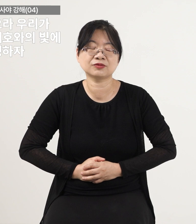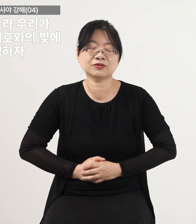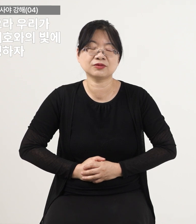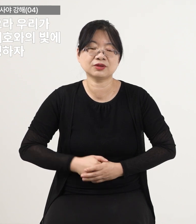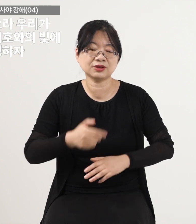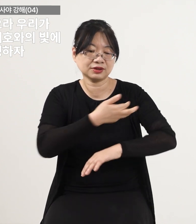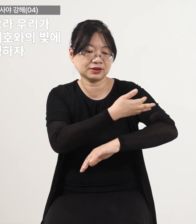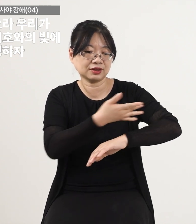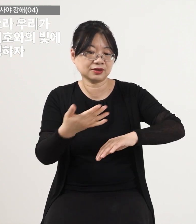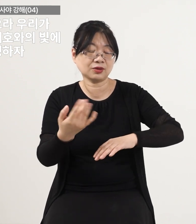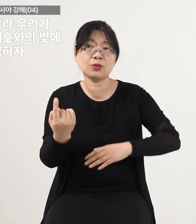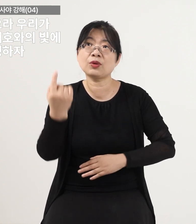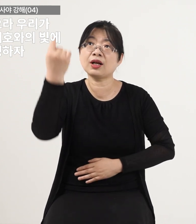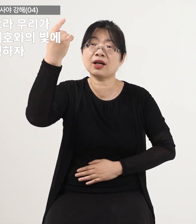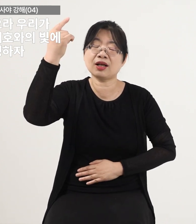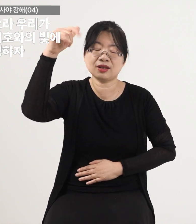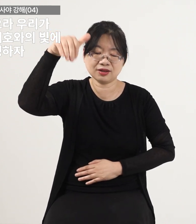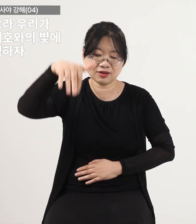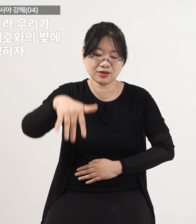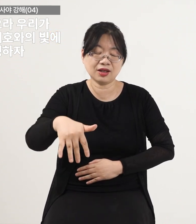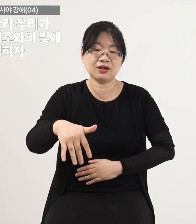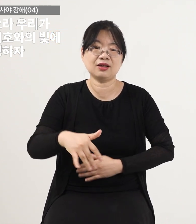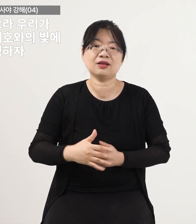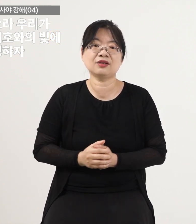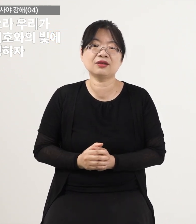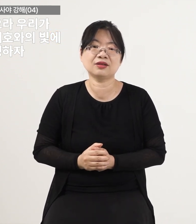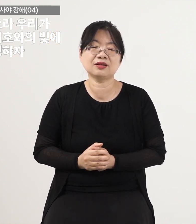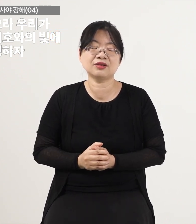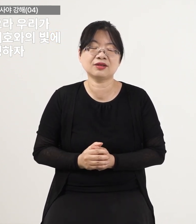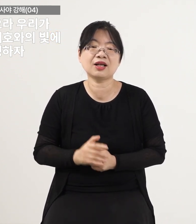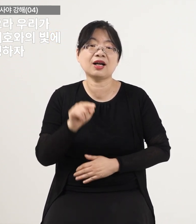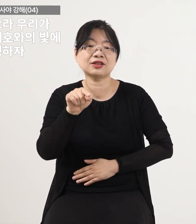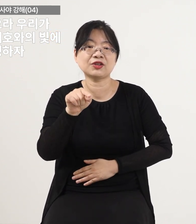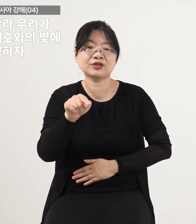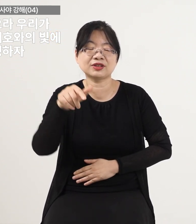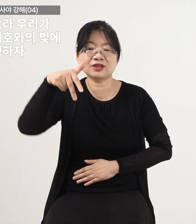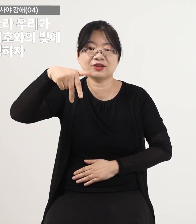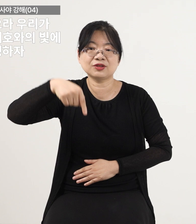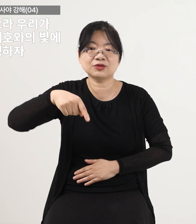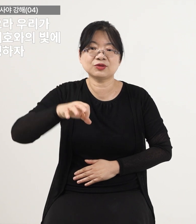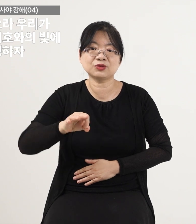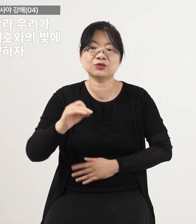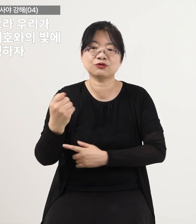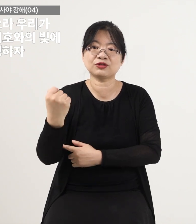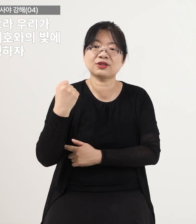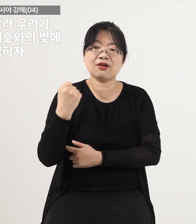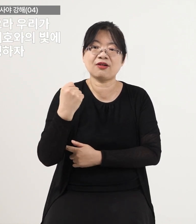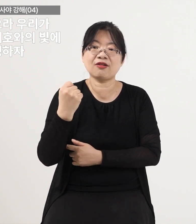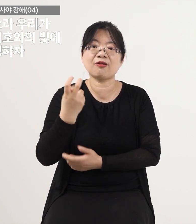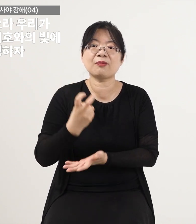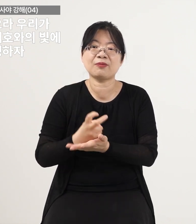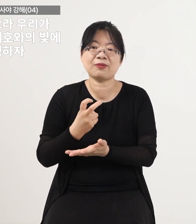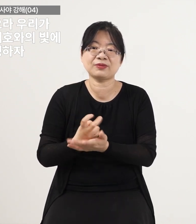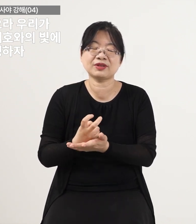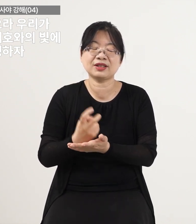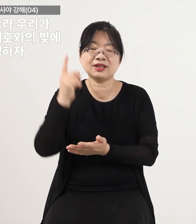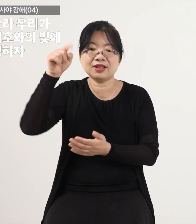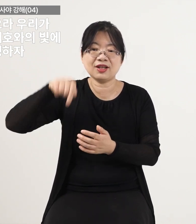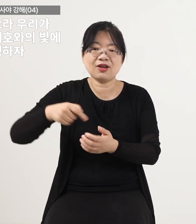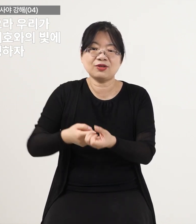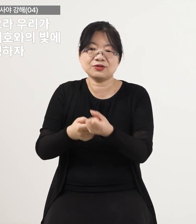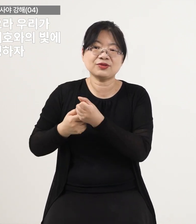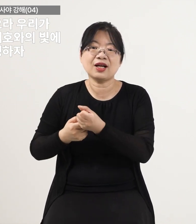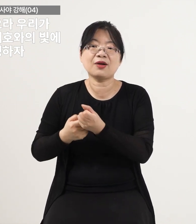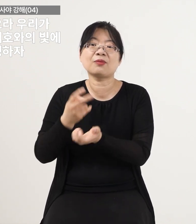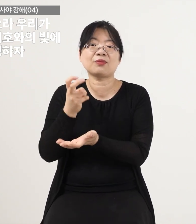올라가겠어요? 내려가겠어요? 그게 중력의 법칙이에요. 그런데 여기서는